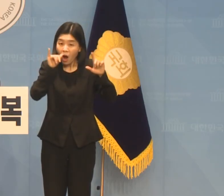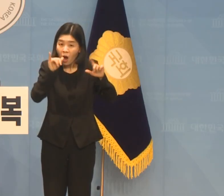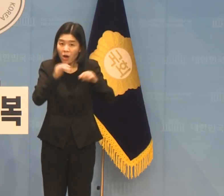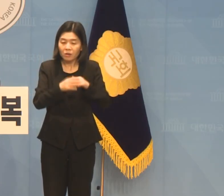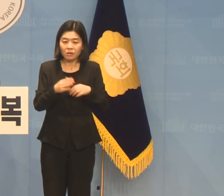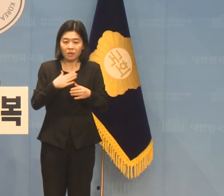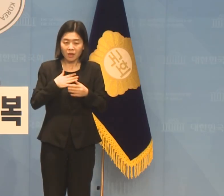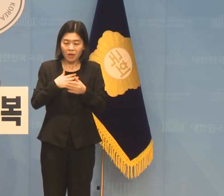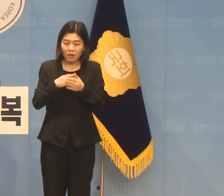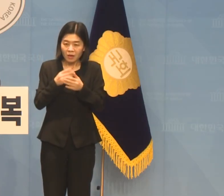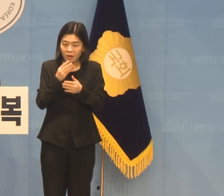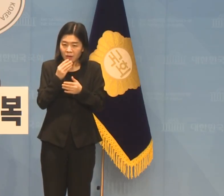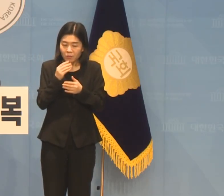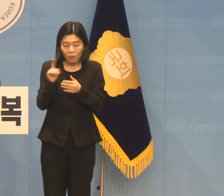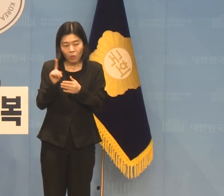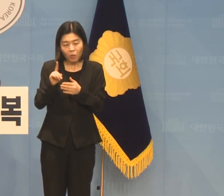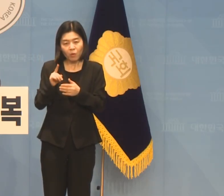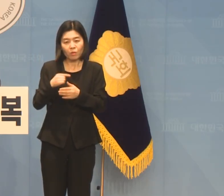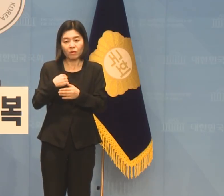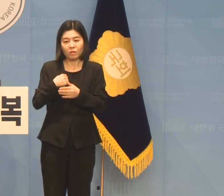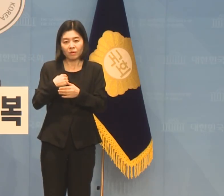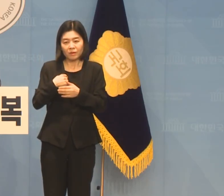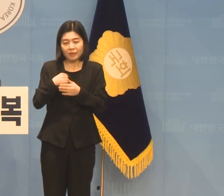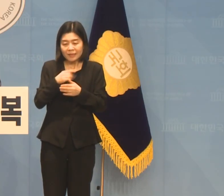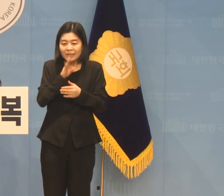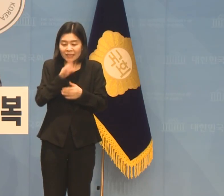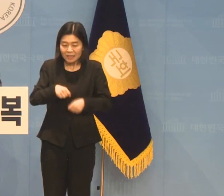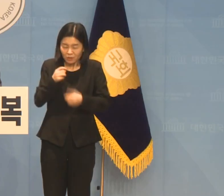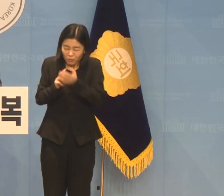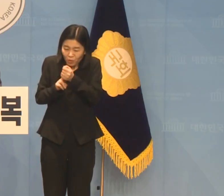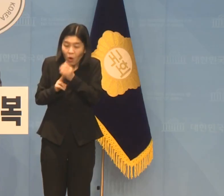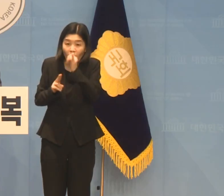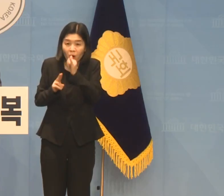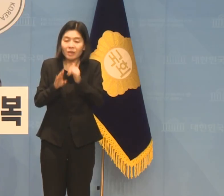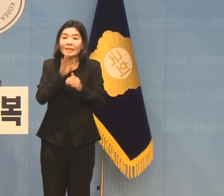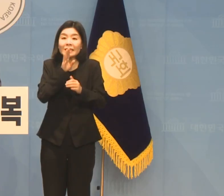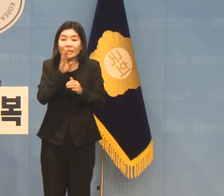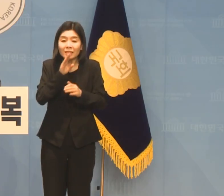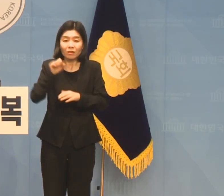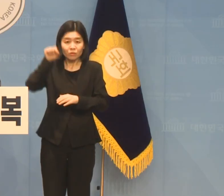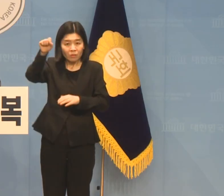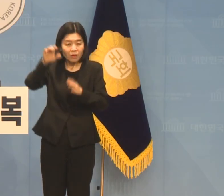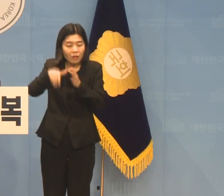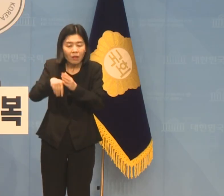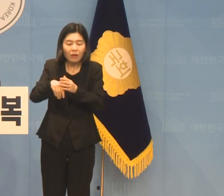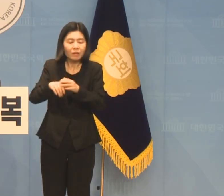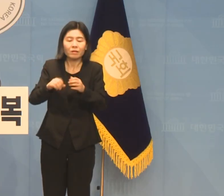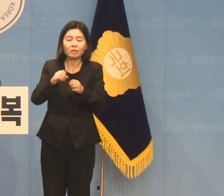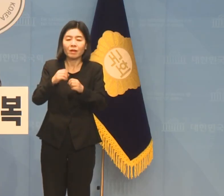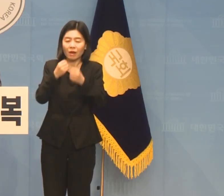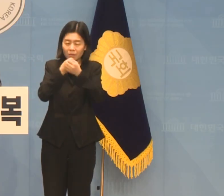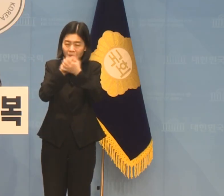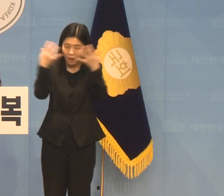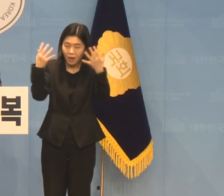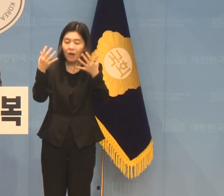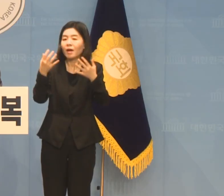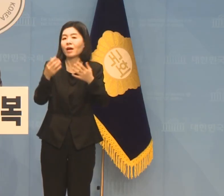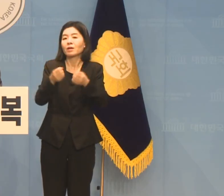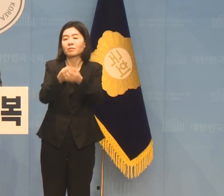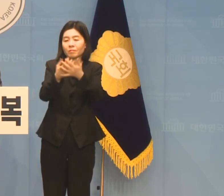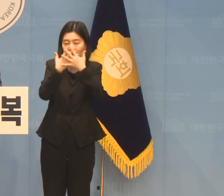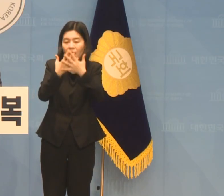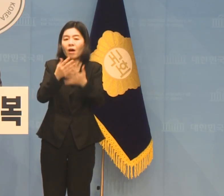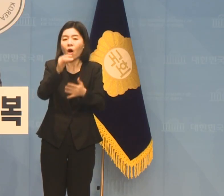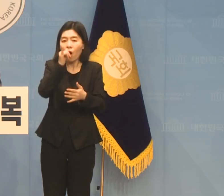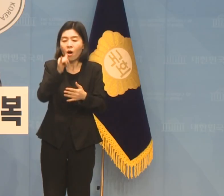있는데 본선에 가면 다 드러날 수밖에 없습니다. 가짜를 이기려면 진짜밖에